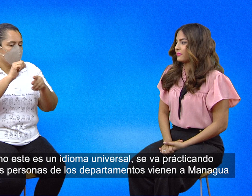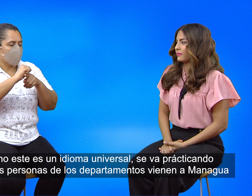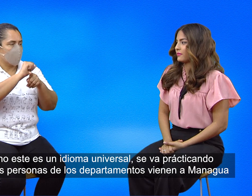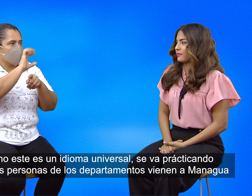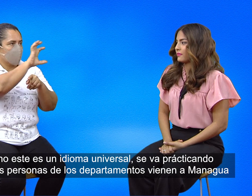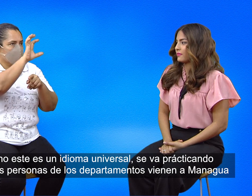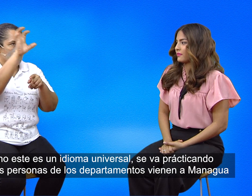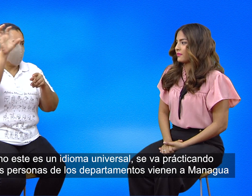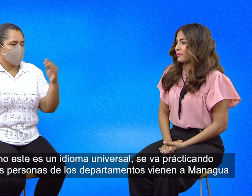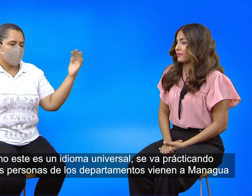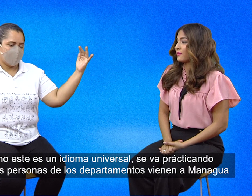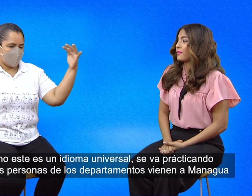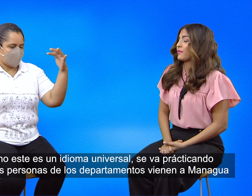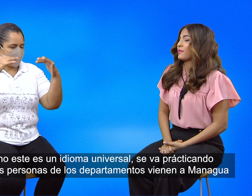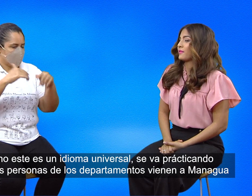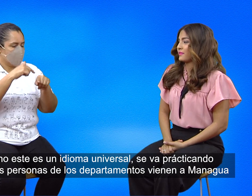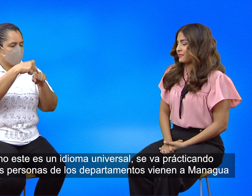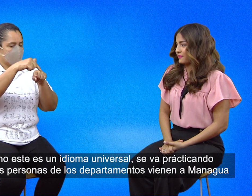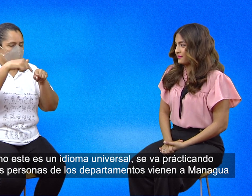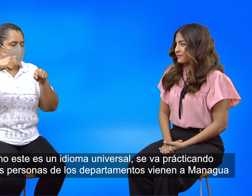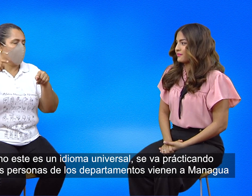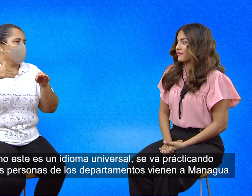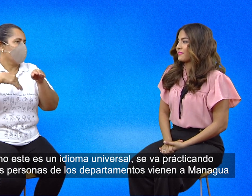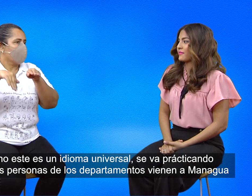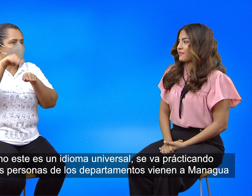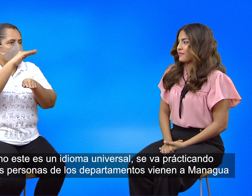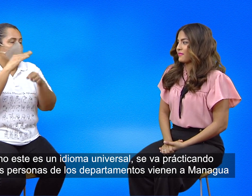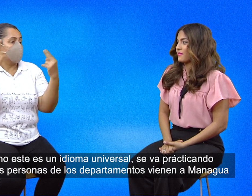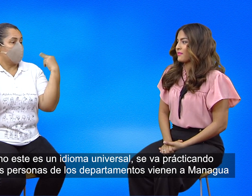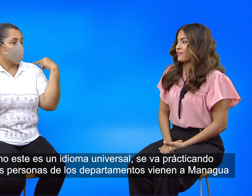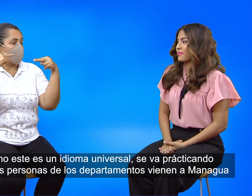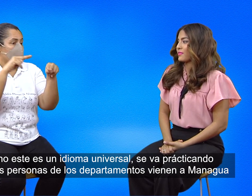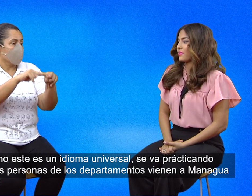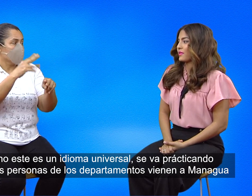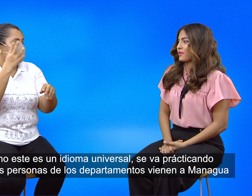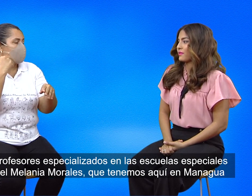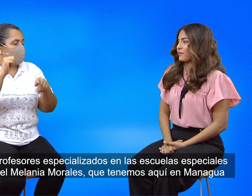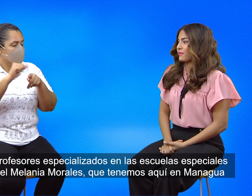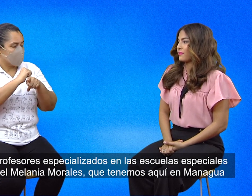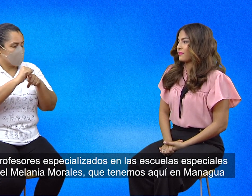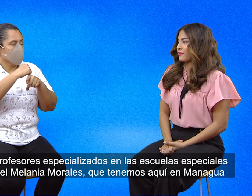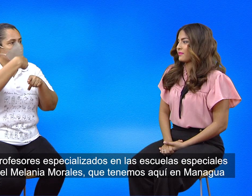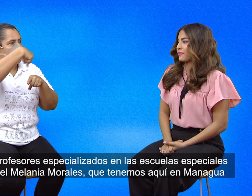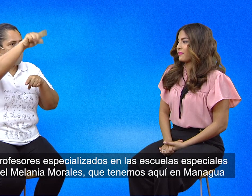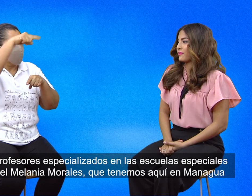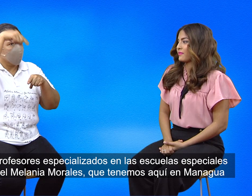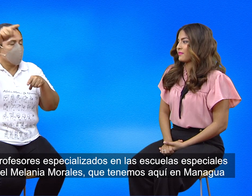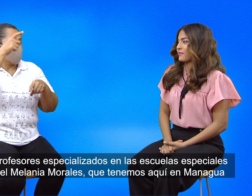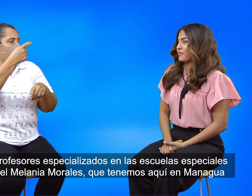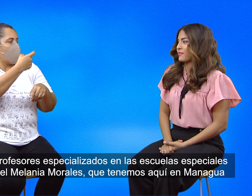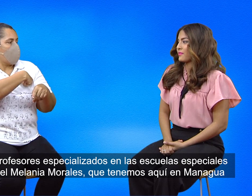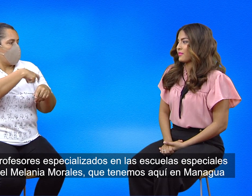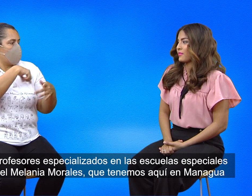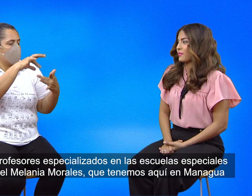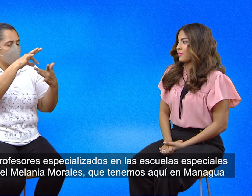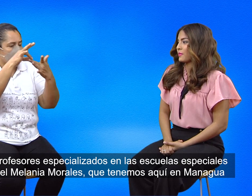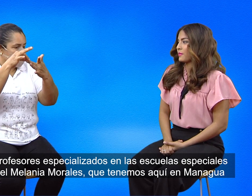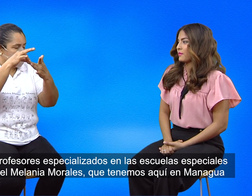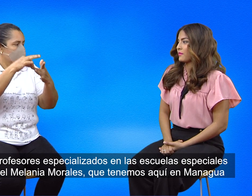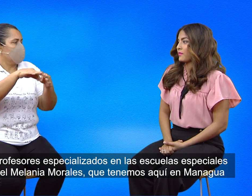idioma universal, se va practicando. Todas las personas de los departamentos vienen a Managua, hay profesores especializados en las